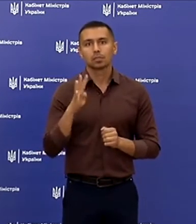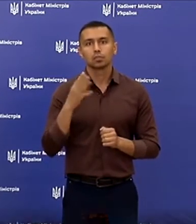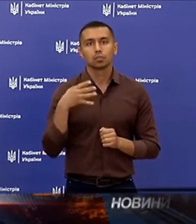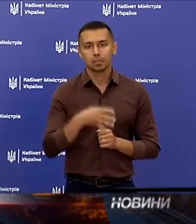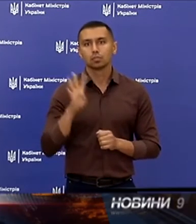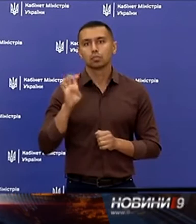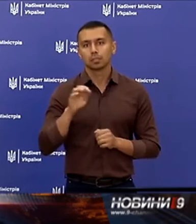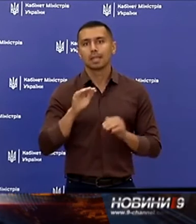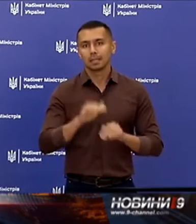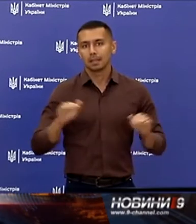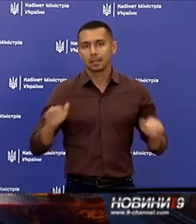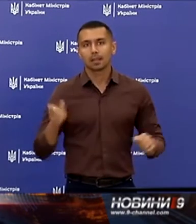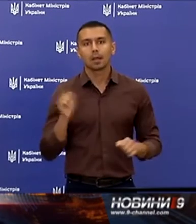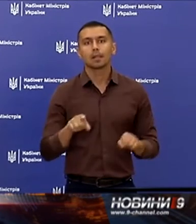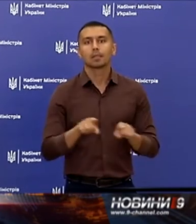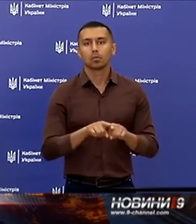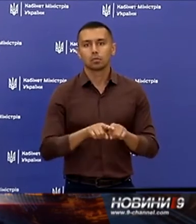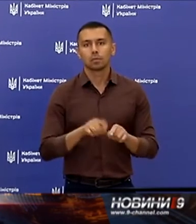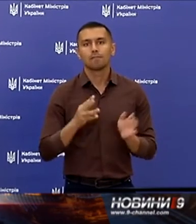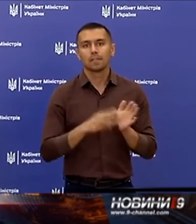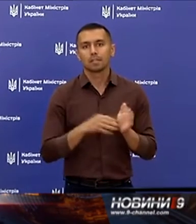4400 дітей, а також